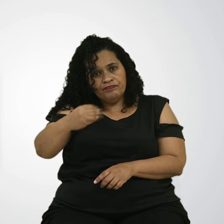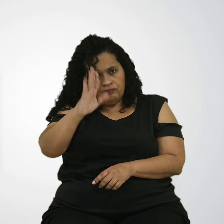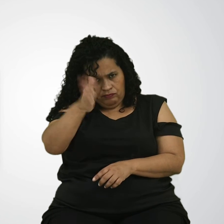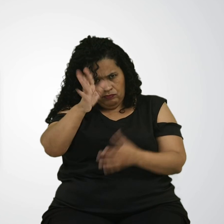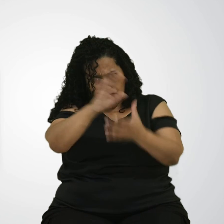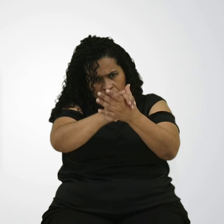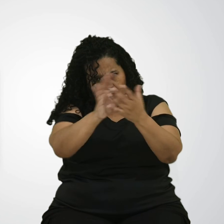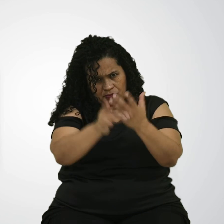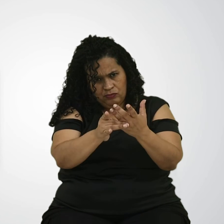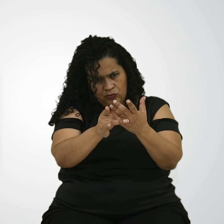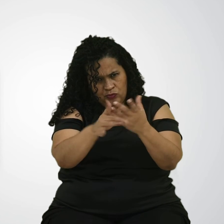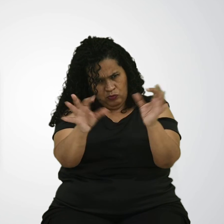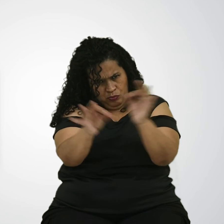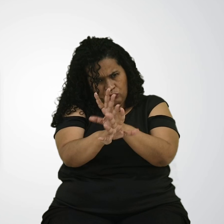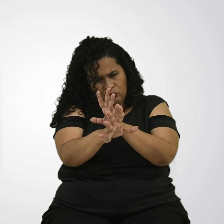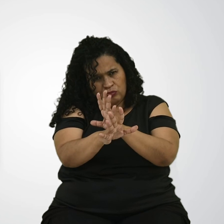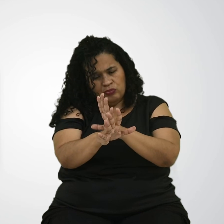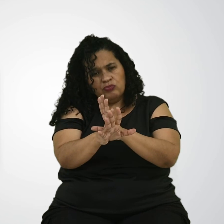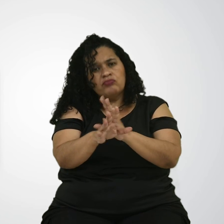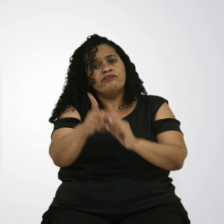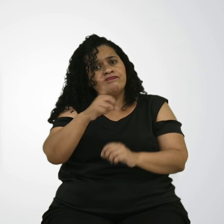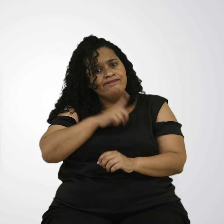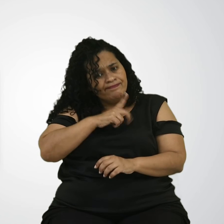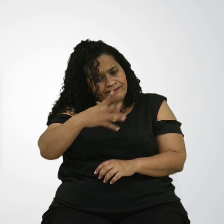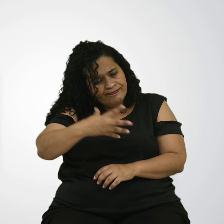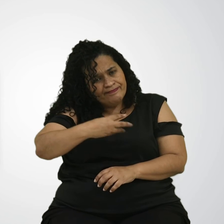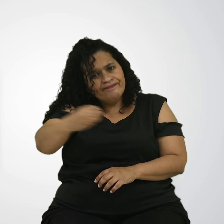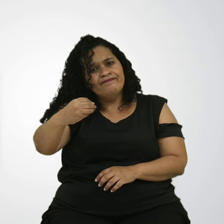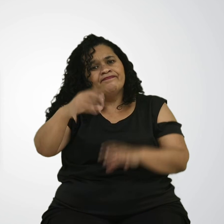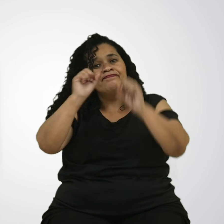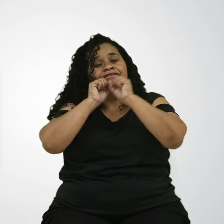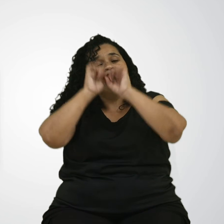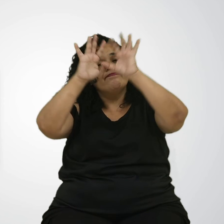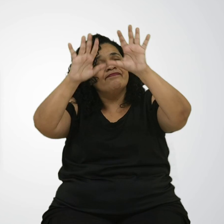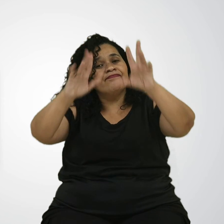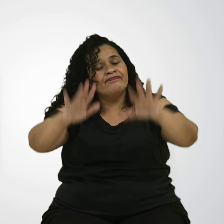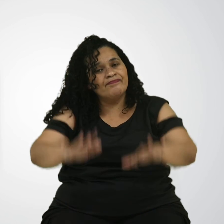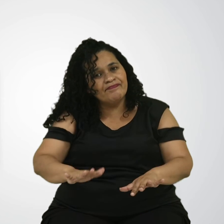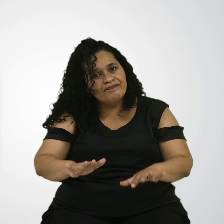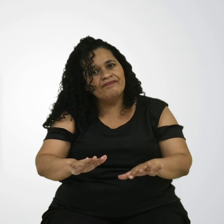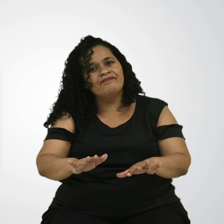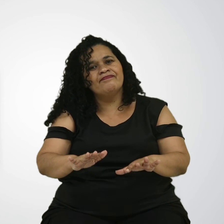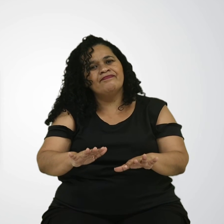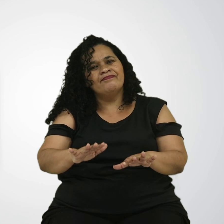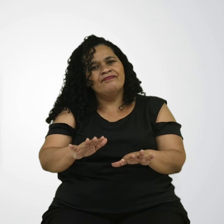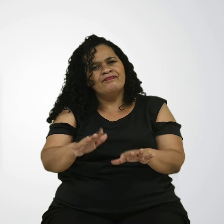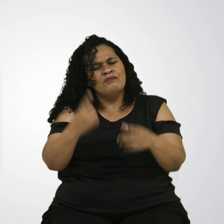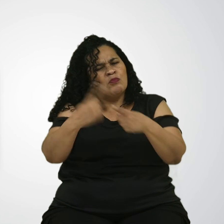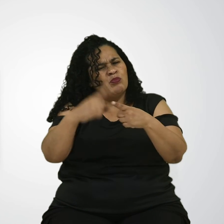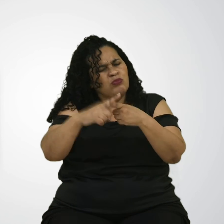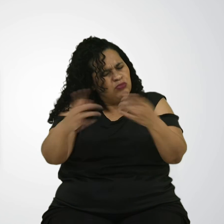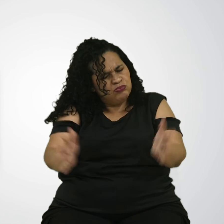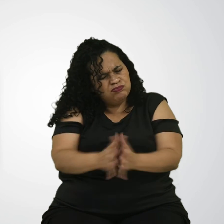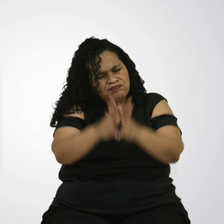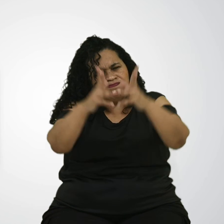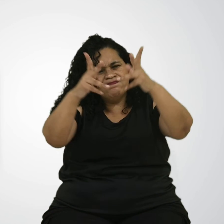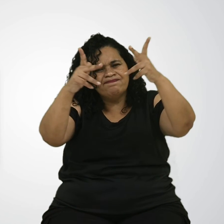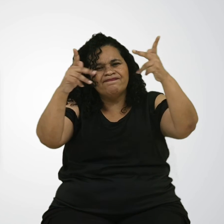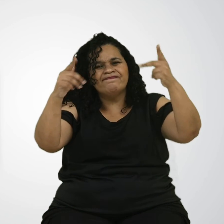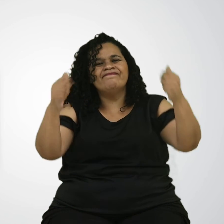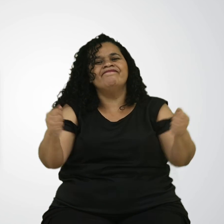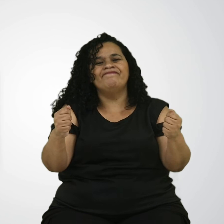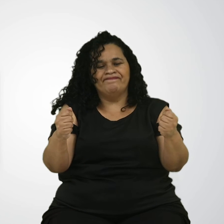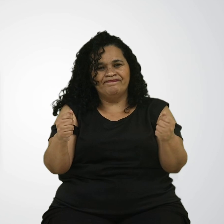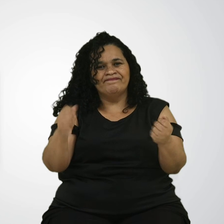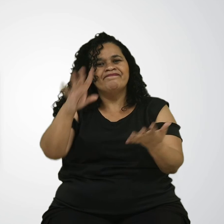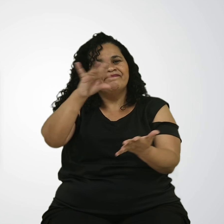tenha filhos. Filhos é uma bênção. E inaugura uma nova fase da nossa vida, uma nova fase de